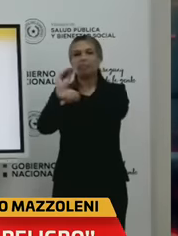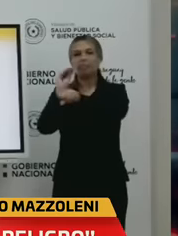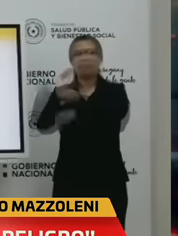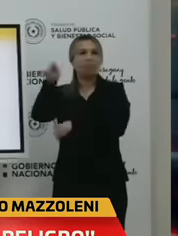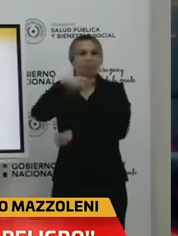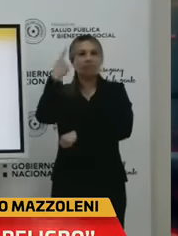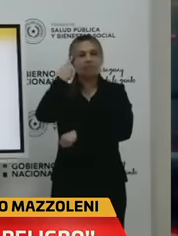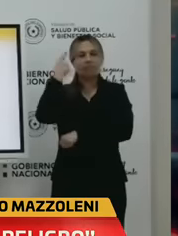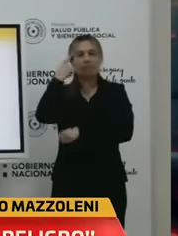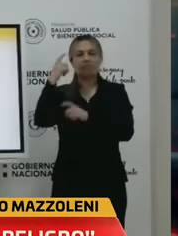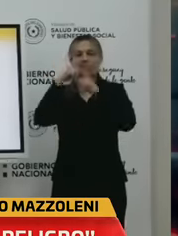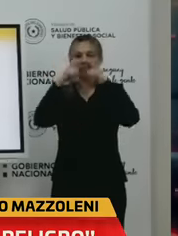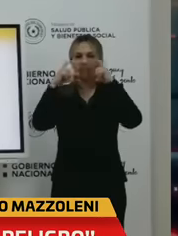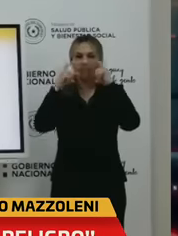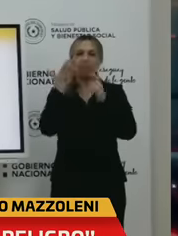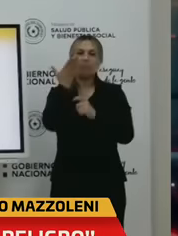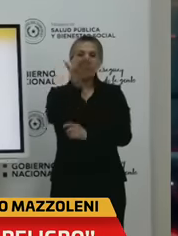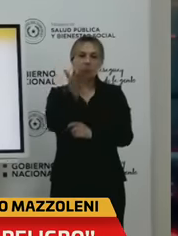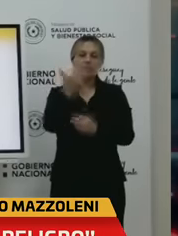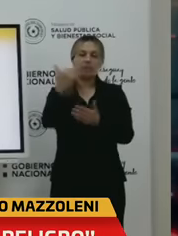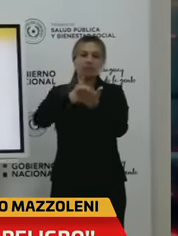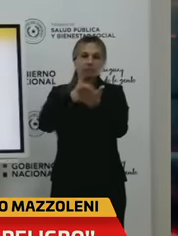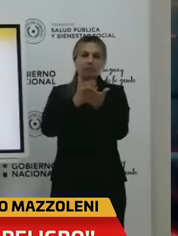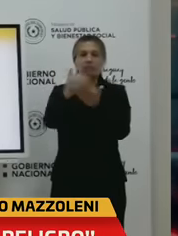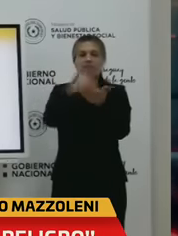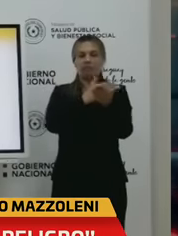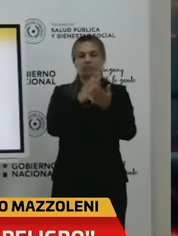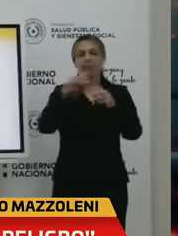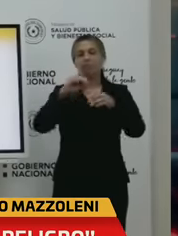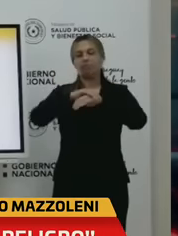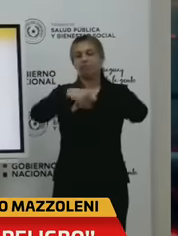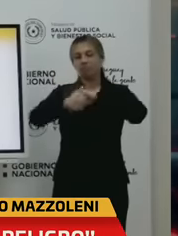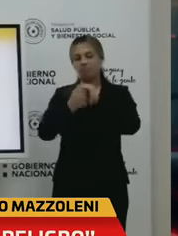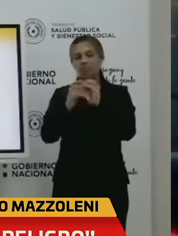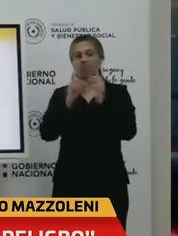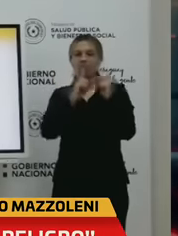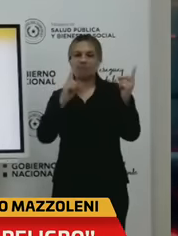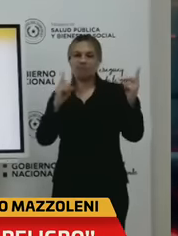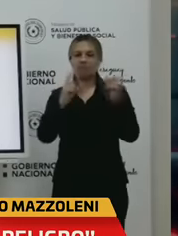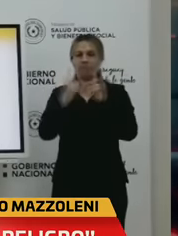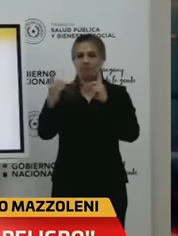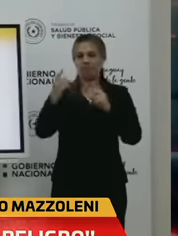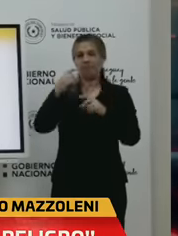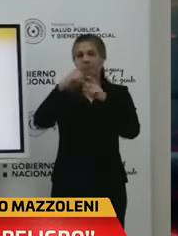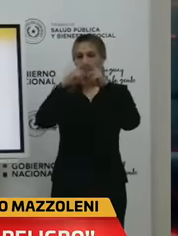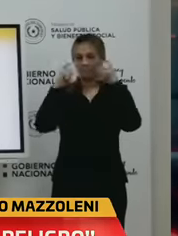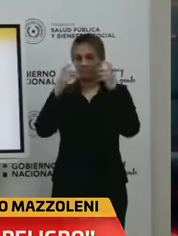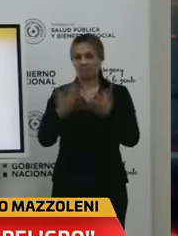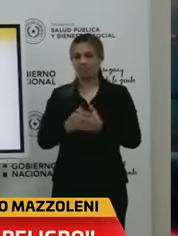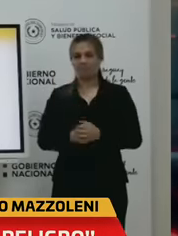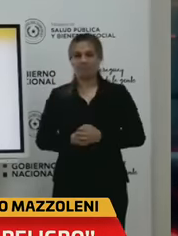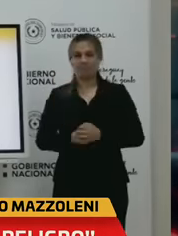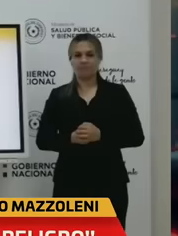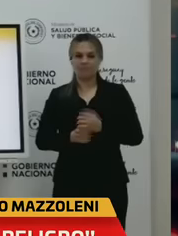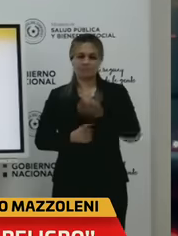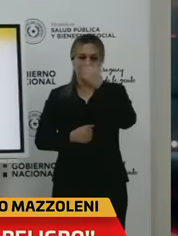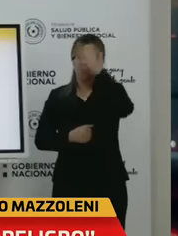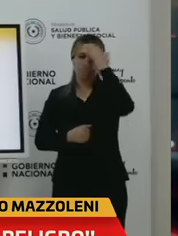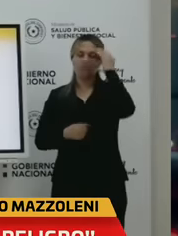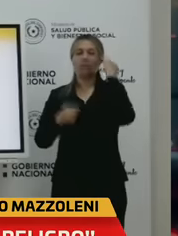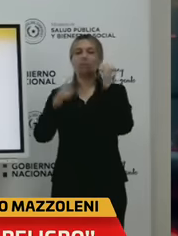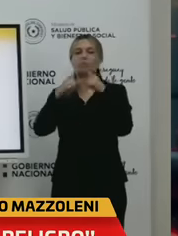y pidiendo la colaboración de la ciudadanía. A.C. Cardinal, el Ministerio de Salud indica el lavado de